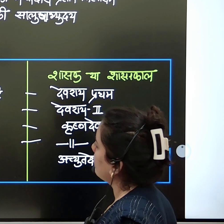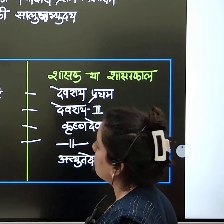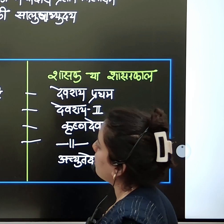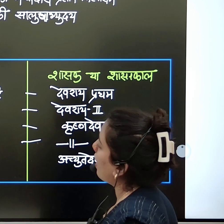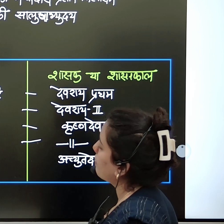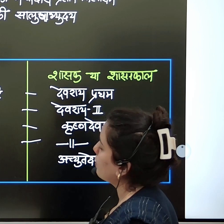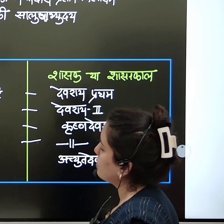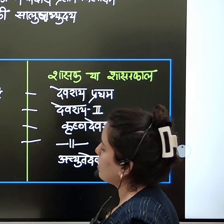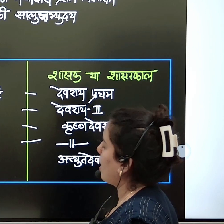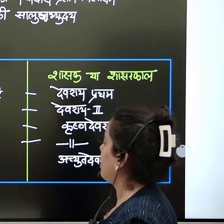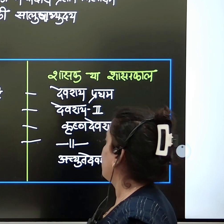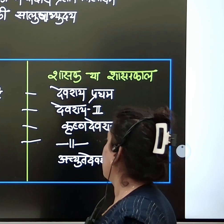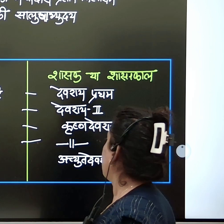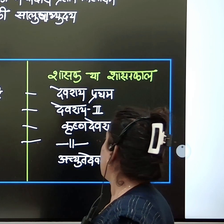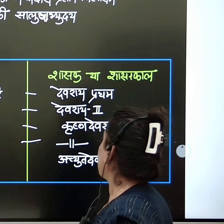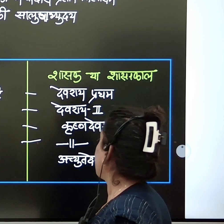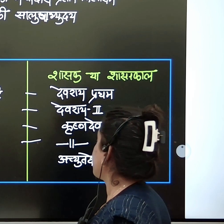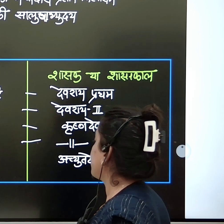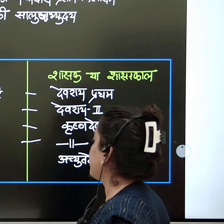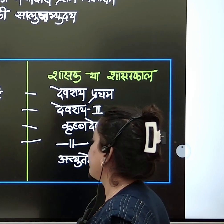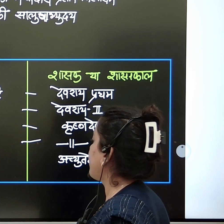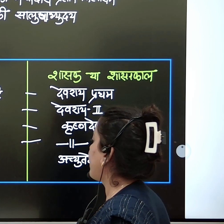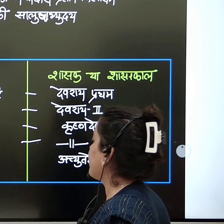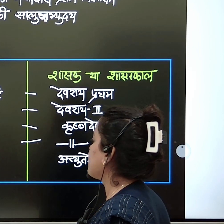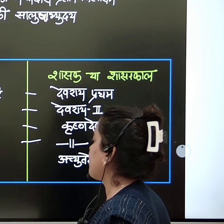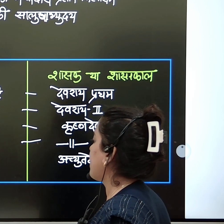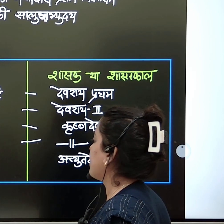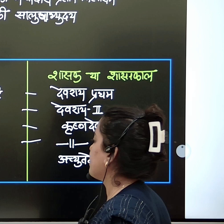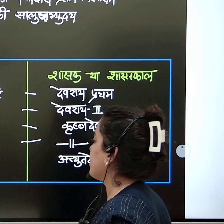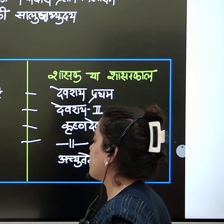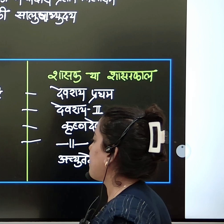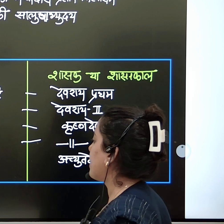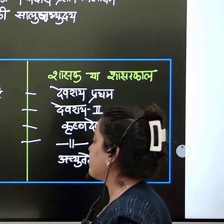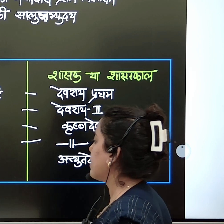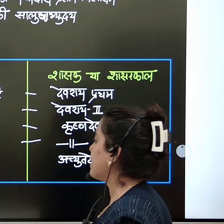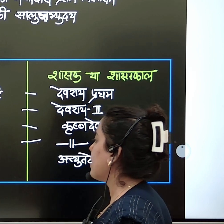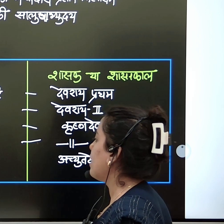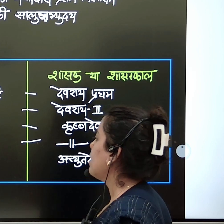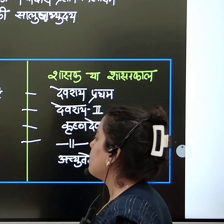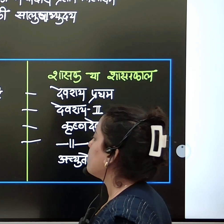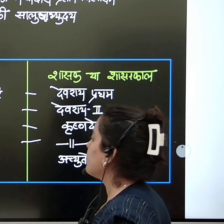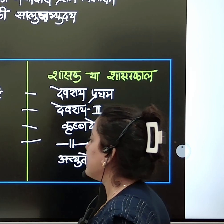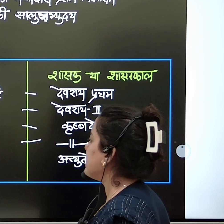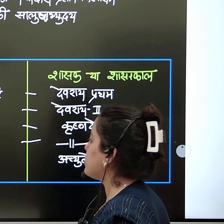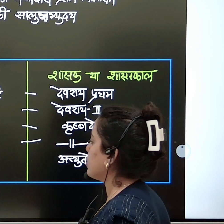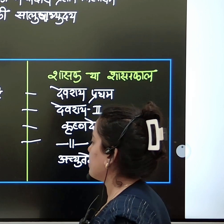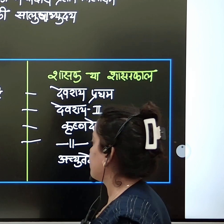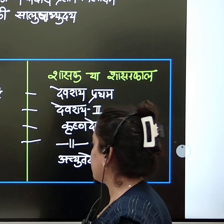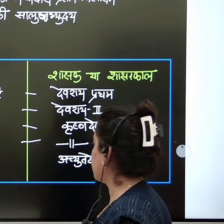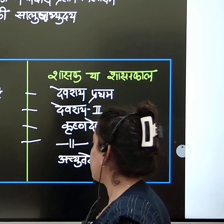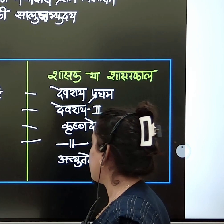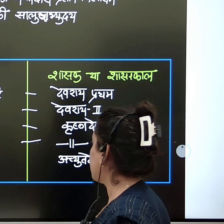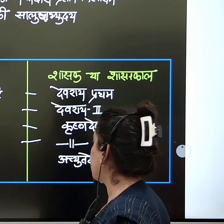दुआरते बारबोसा कृष्णदेव राय के समय आए थे। पांचवा लिखना मुनीज,